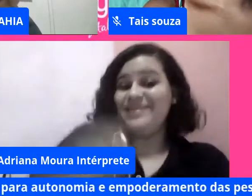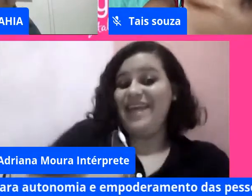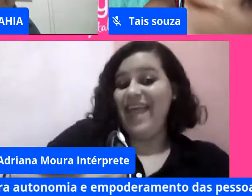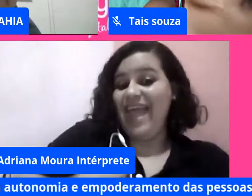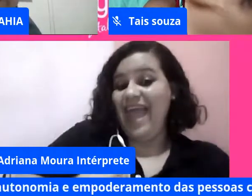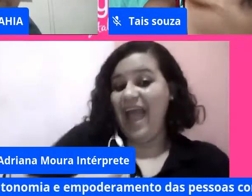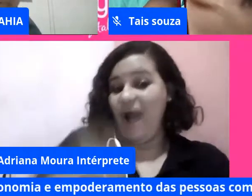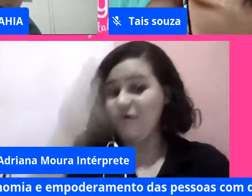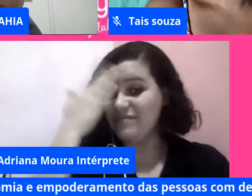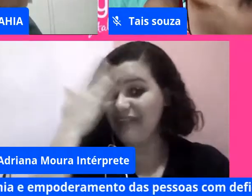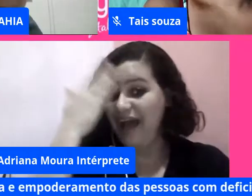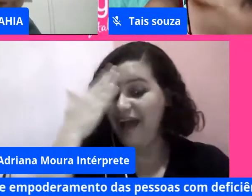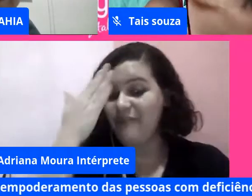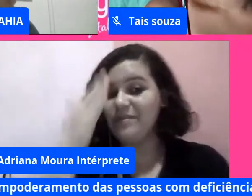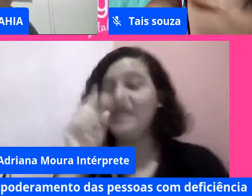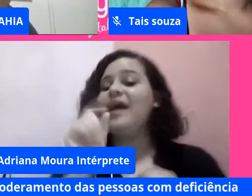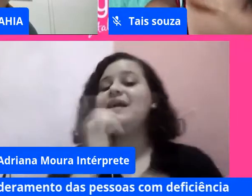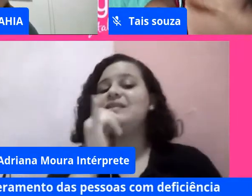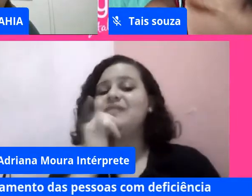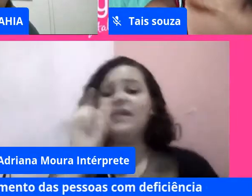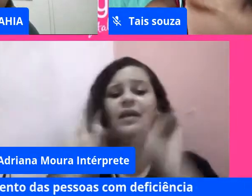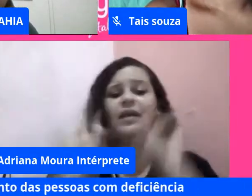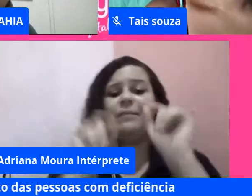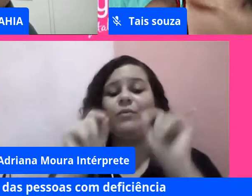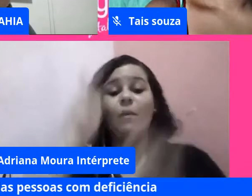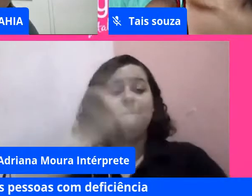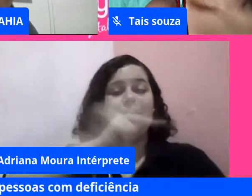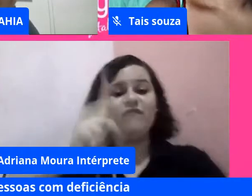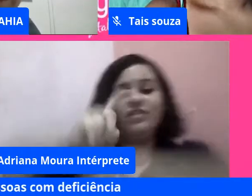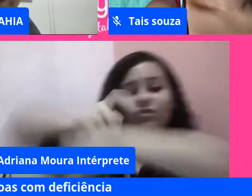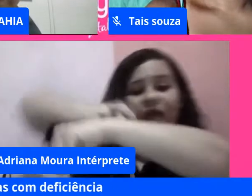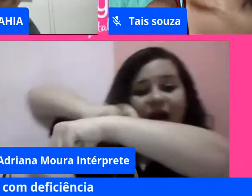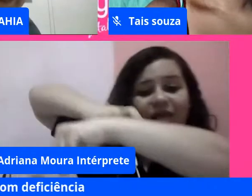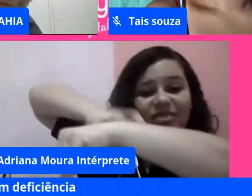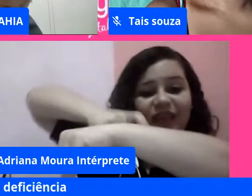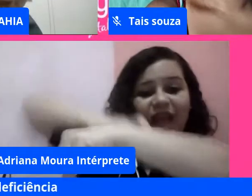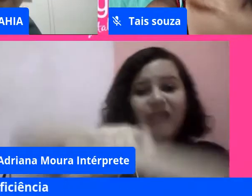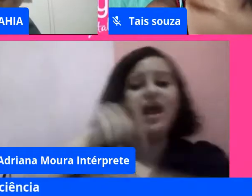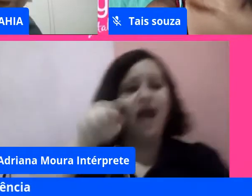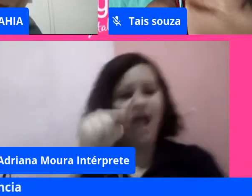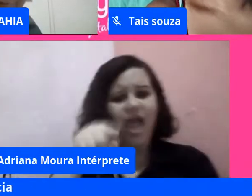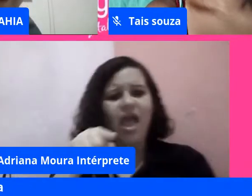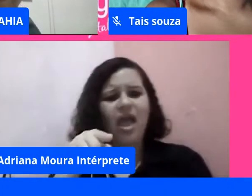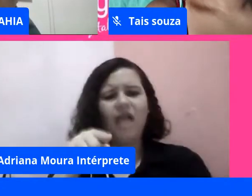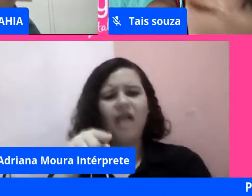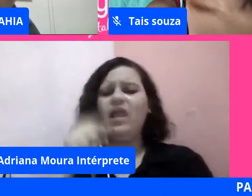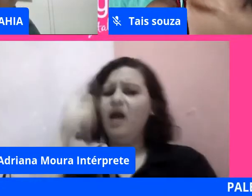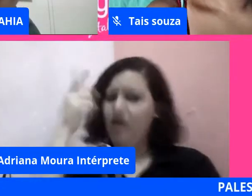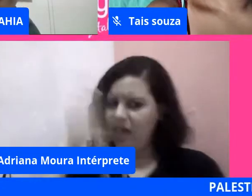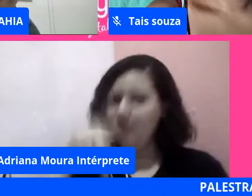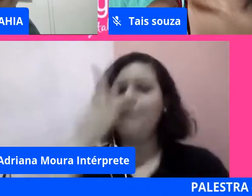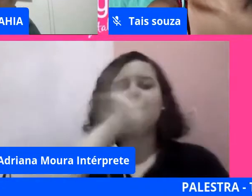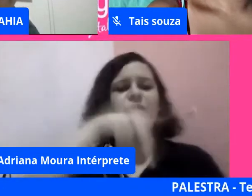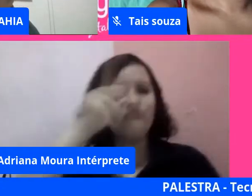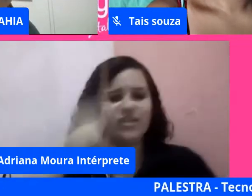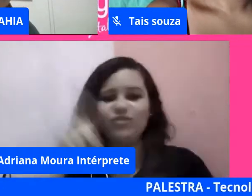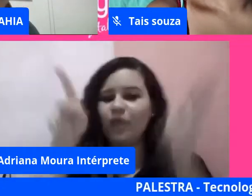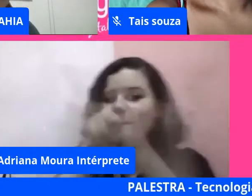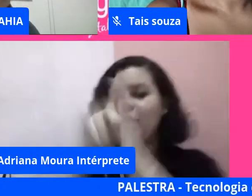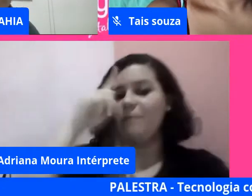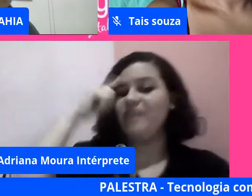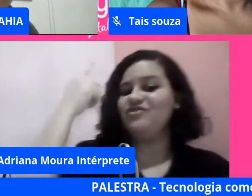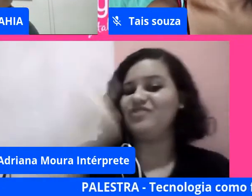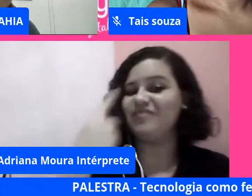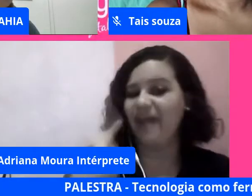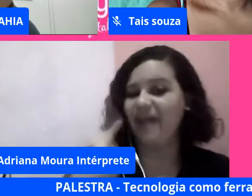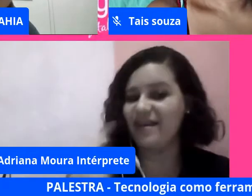a de que a gente, no caso da professora Andréia, de que ela ficou, ela é professora, né, de Thaís e professora de outros